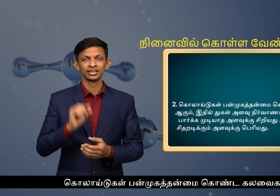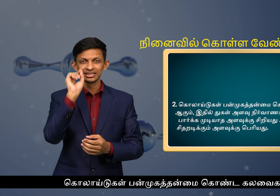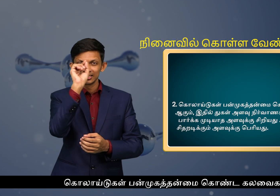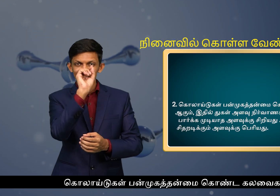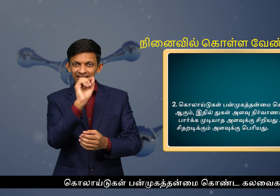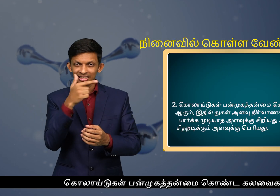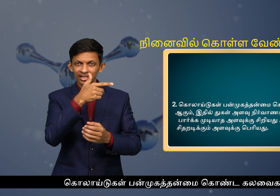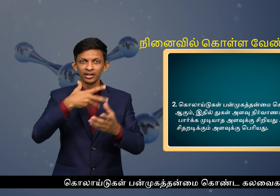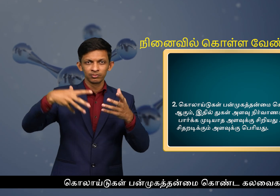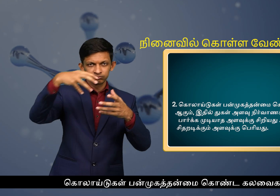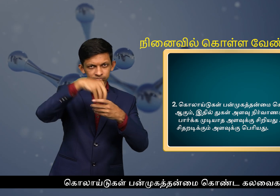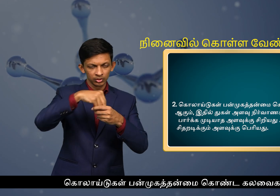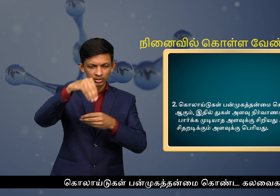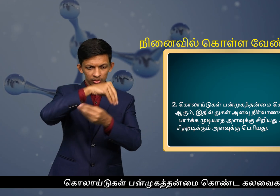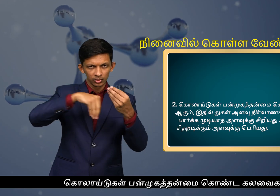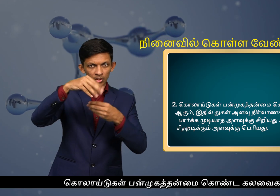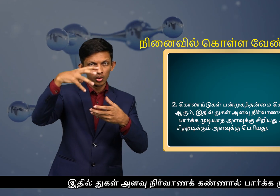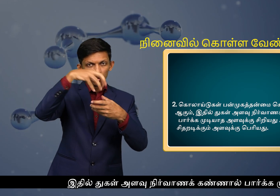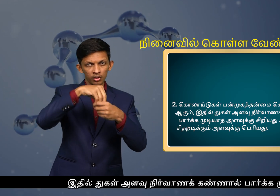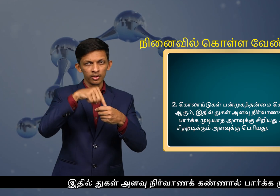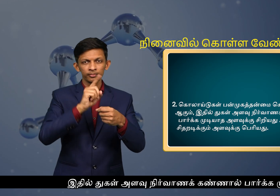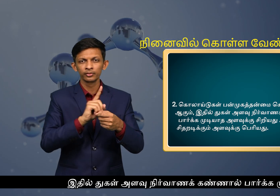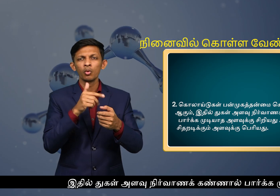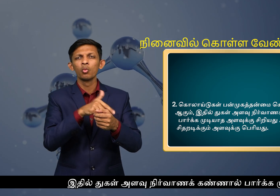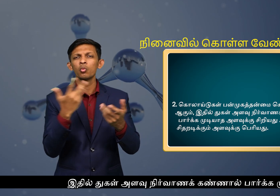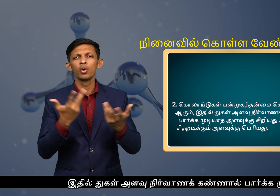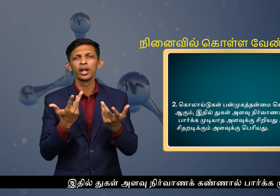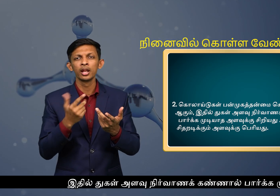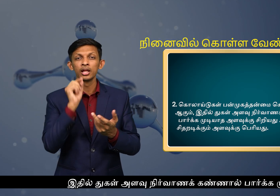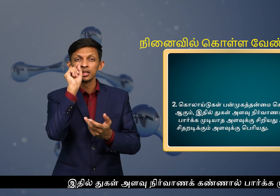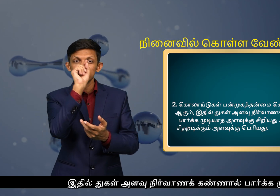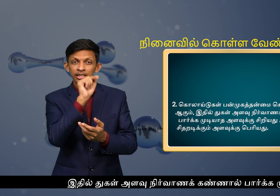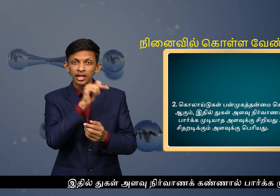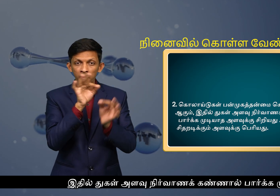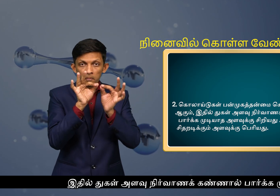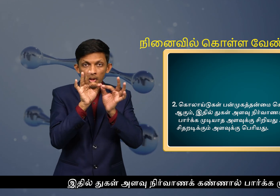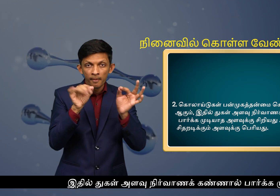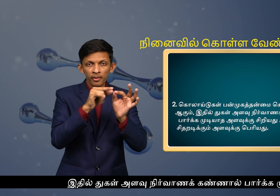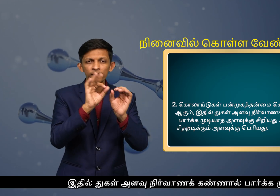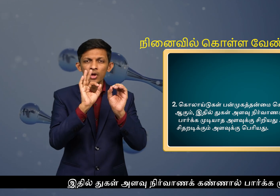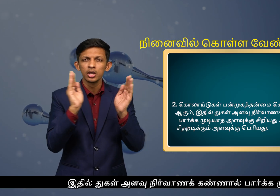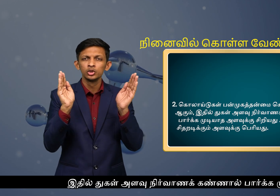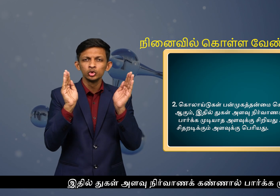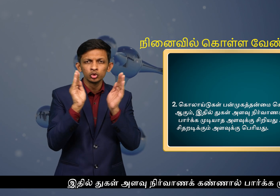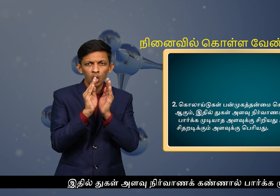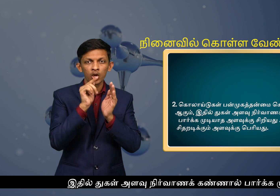கூழ்மங்கள் பன்முகத்தன்மை கொண்ட கலவைகள் ஆகும். இதில் துகள் அளவு பொதுவான கண்களால் பார்க்க